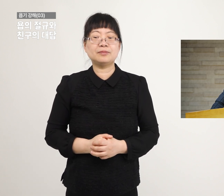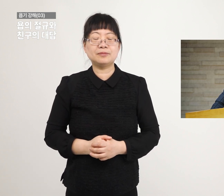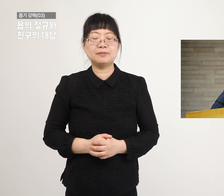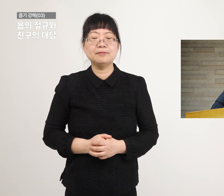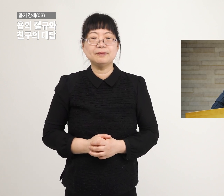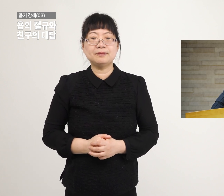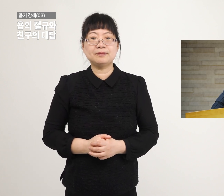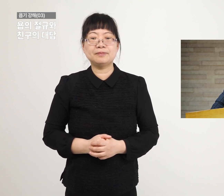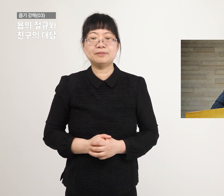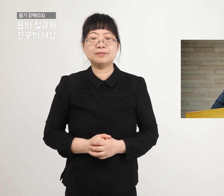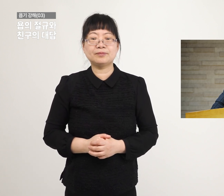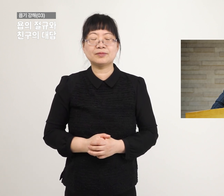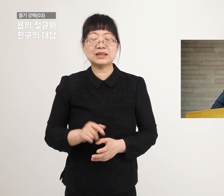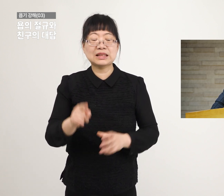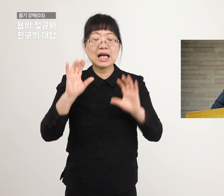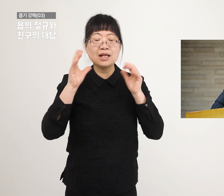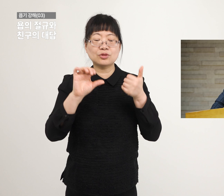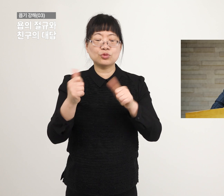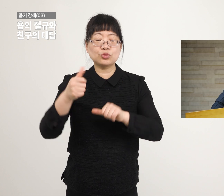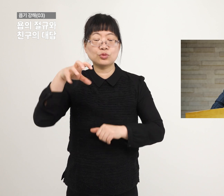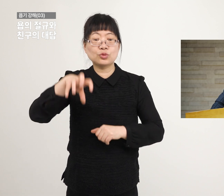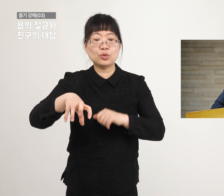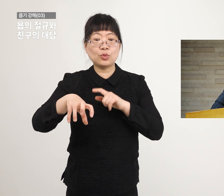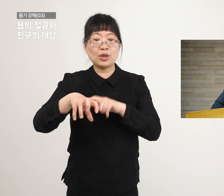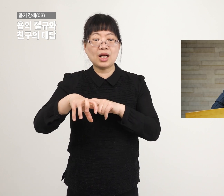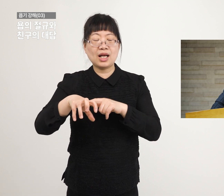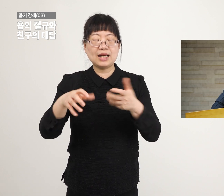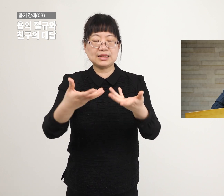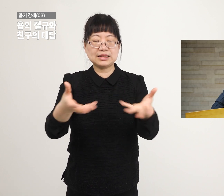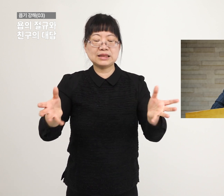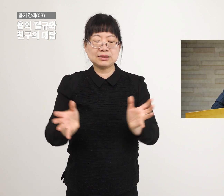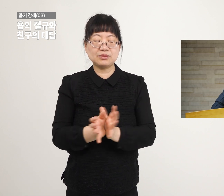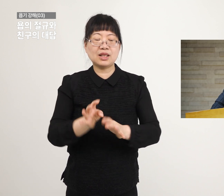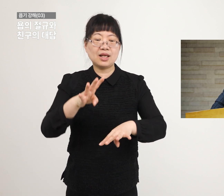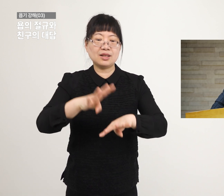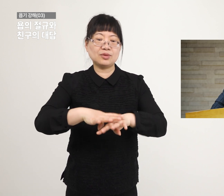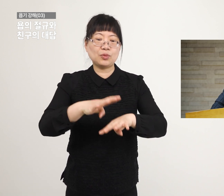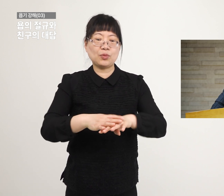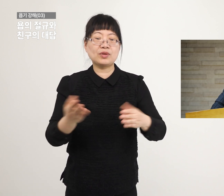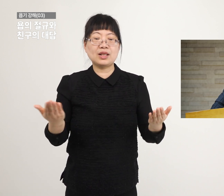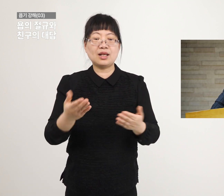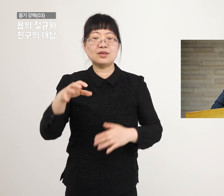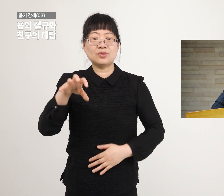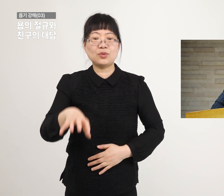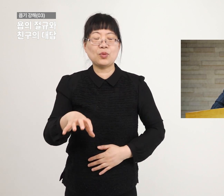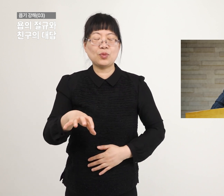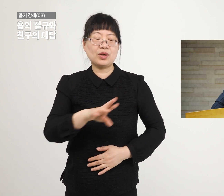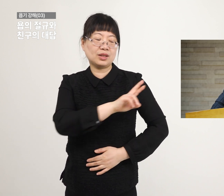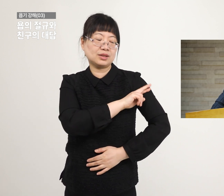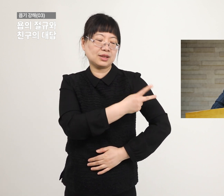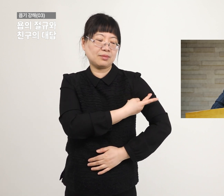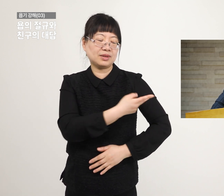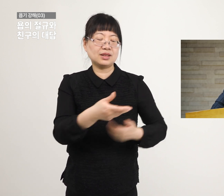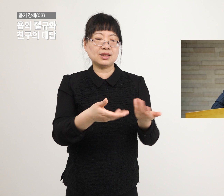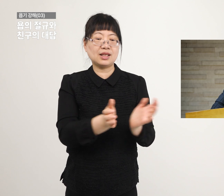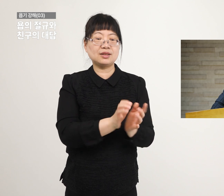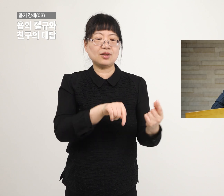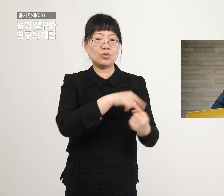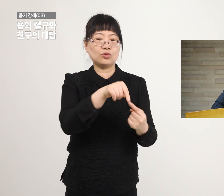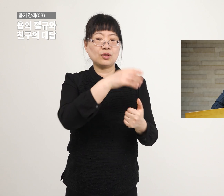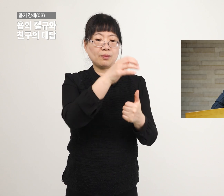근데 그 아이들이 죽은 현장은 집단 농장이에요. 사이비 단체가